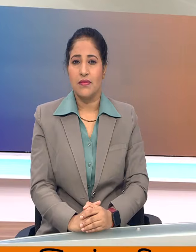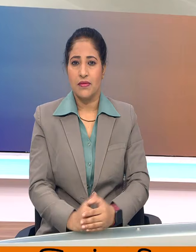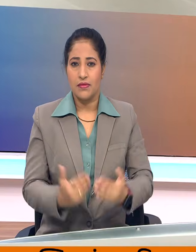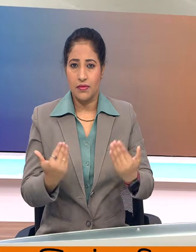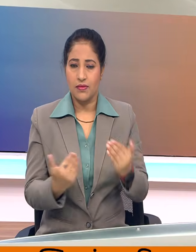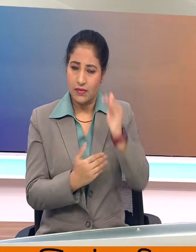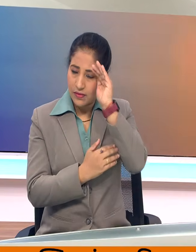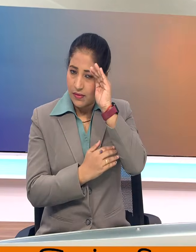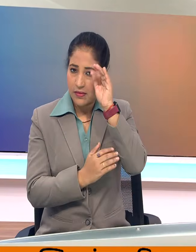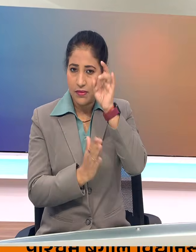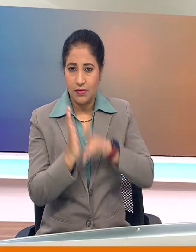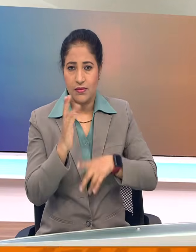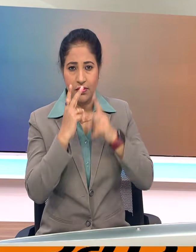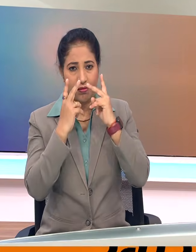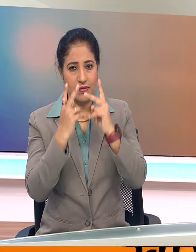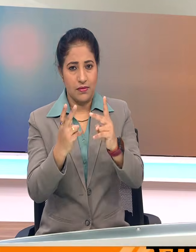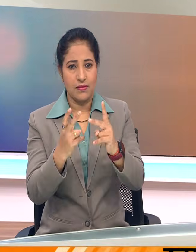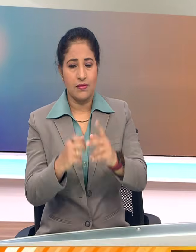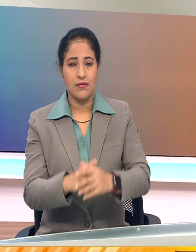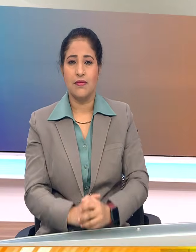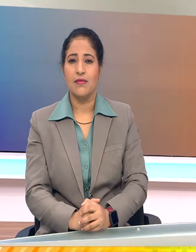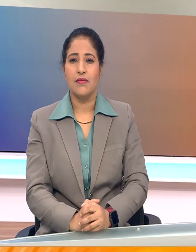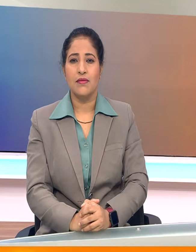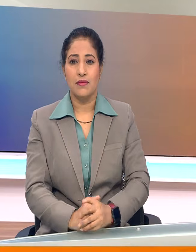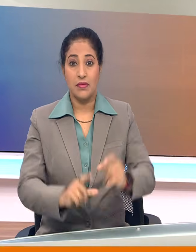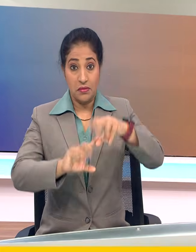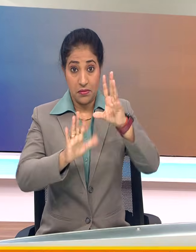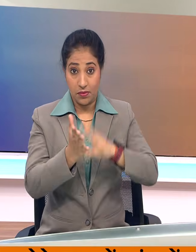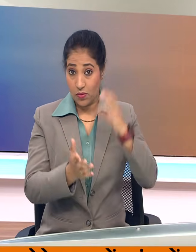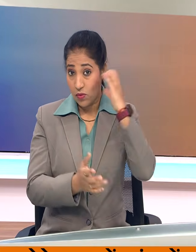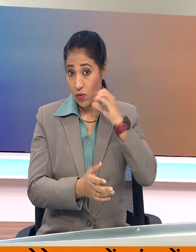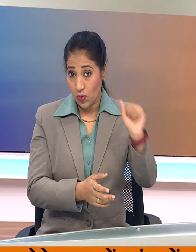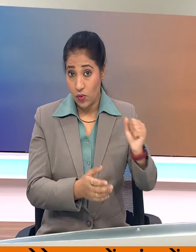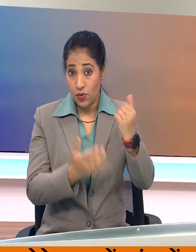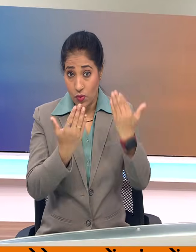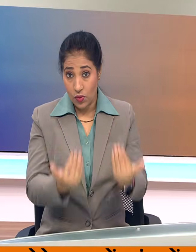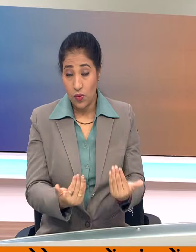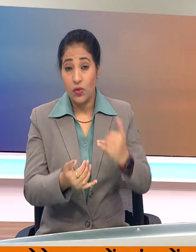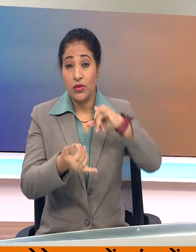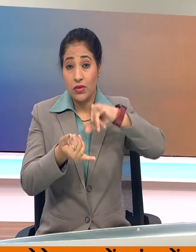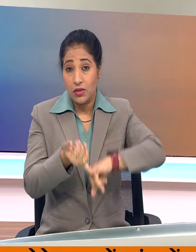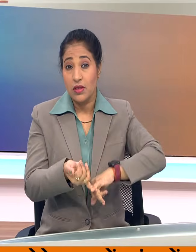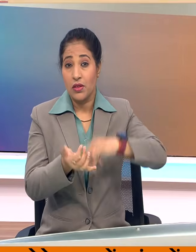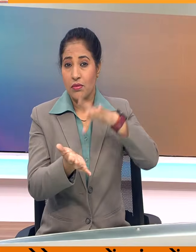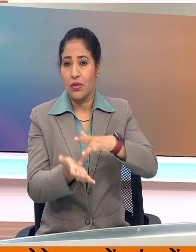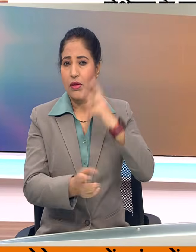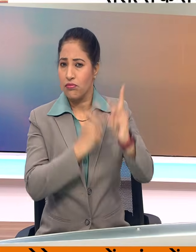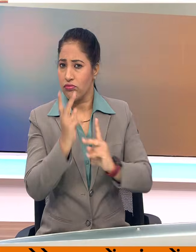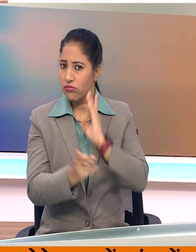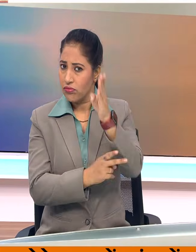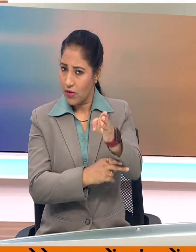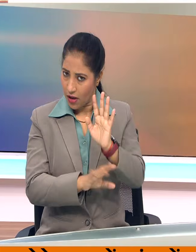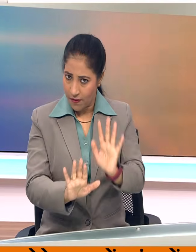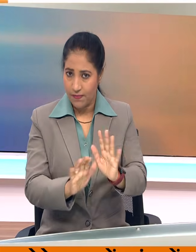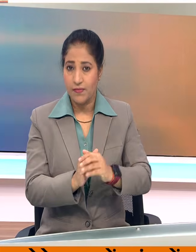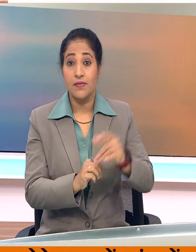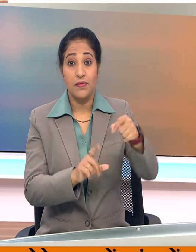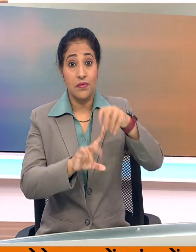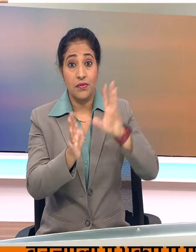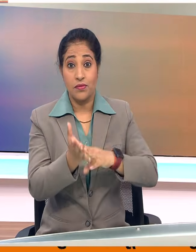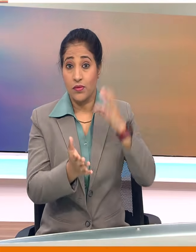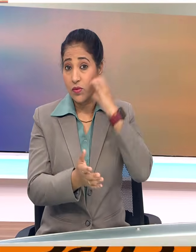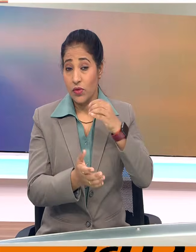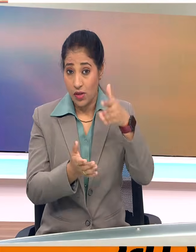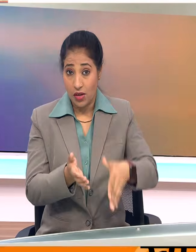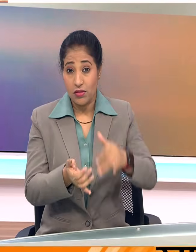और आइए अब समाचारों पर डालते हैं विस्तार से नजर। प्रधानमंत्री नरेंद्र मोदी इस वक्त सेशल्स की यात्रा पर हैं। पीएम